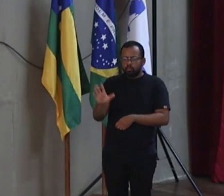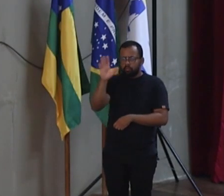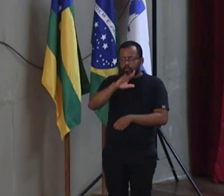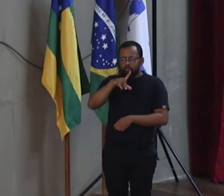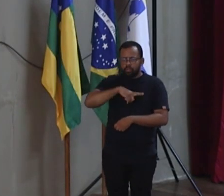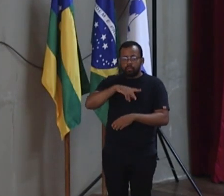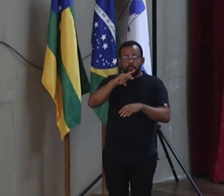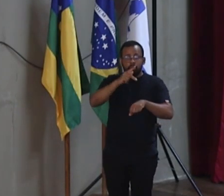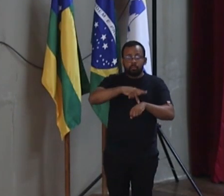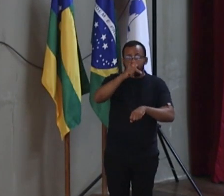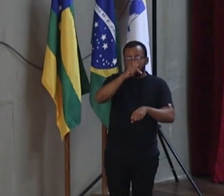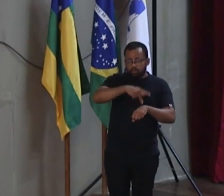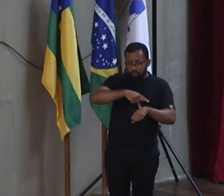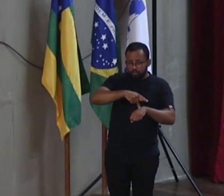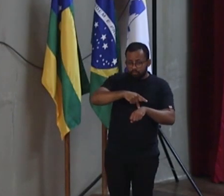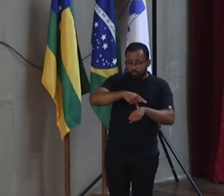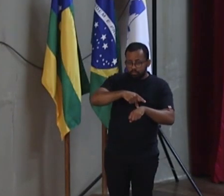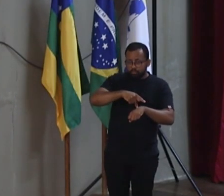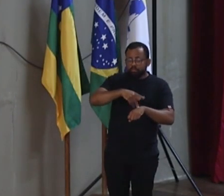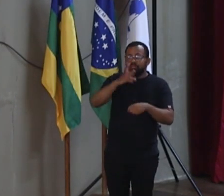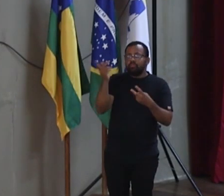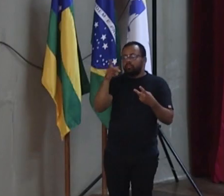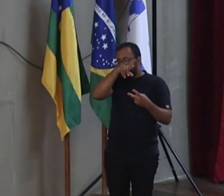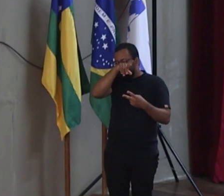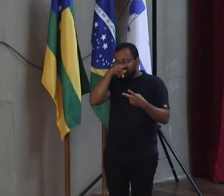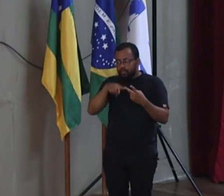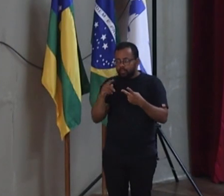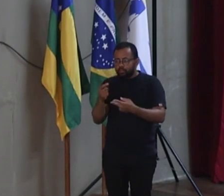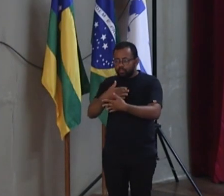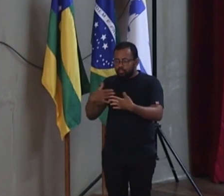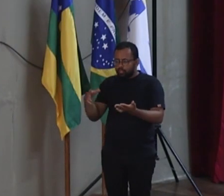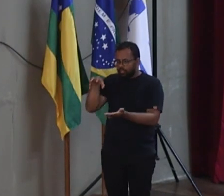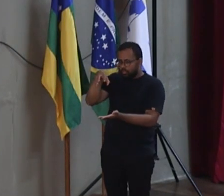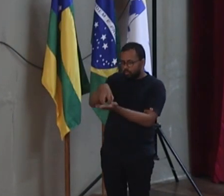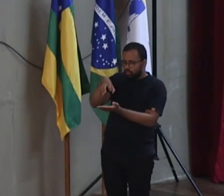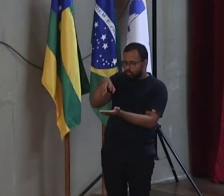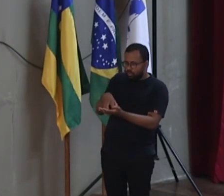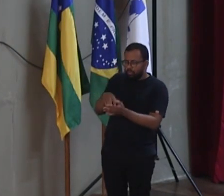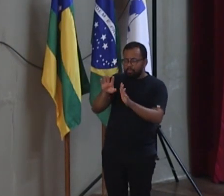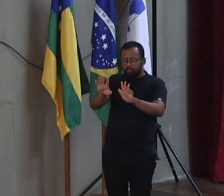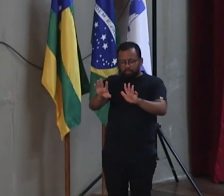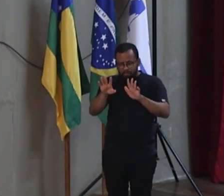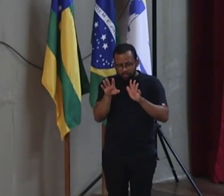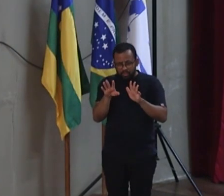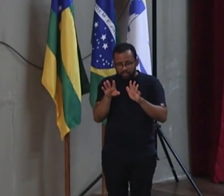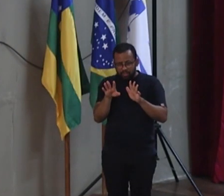Existem programas de linguística aplicada, existem centros de linguística aplicada,